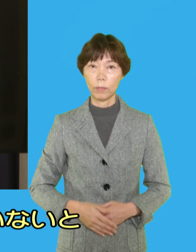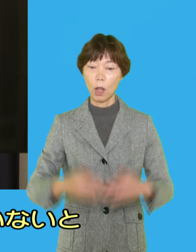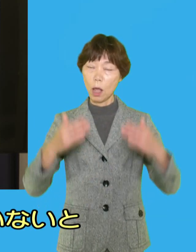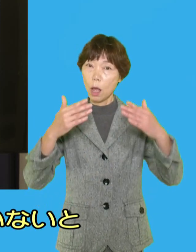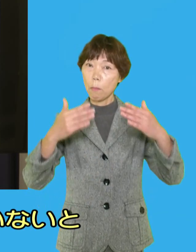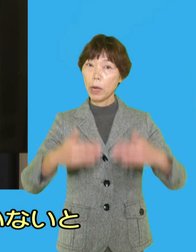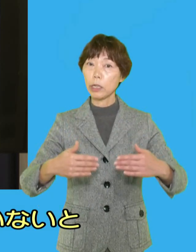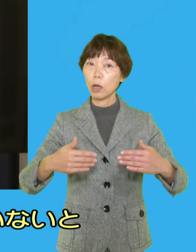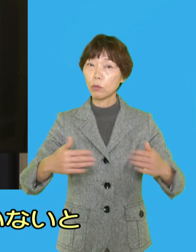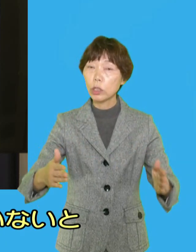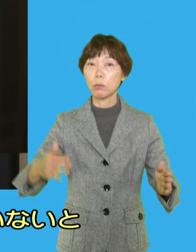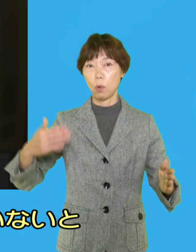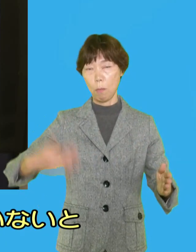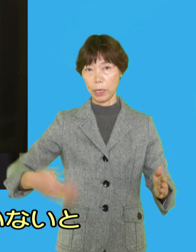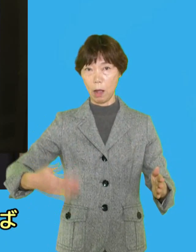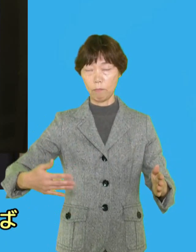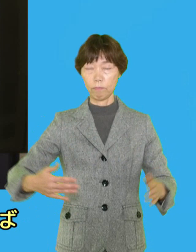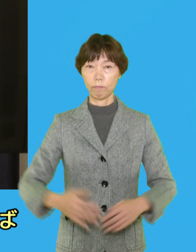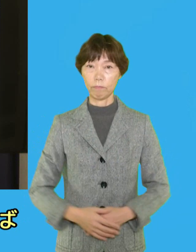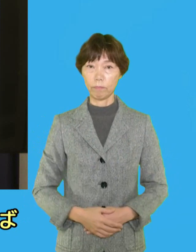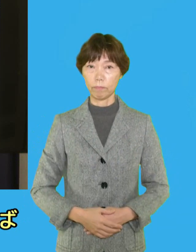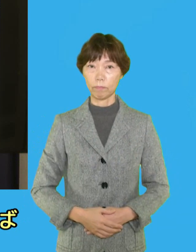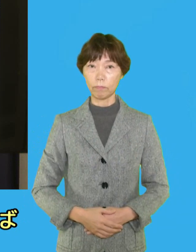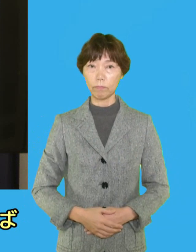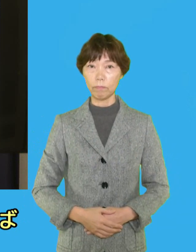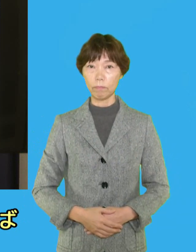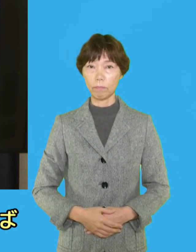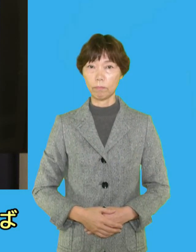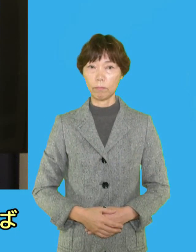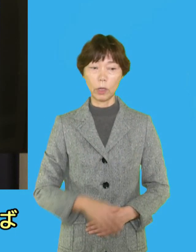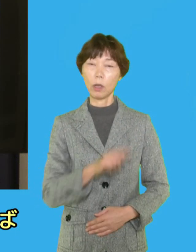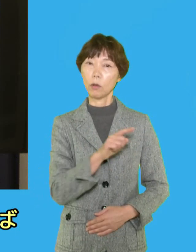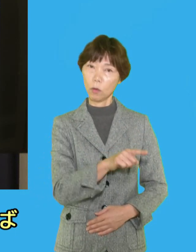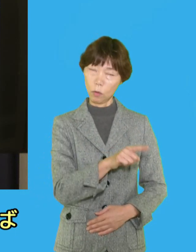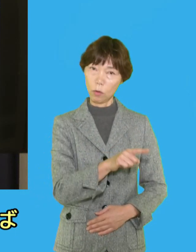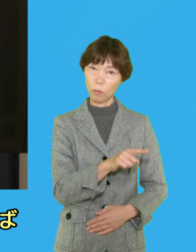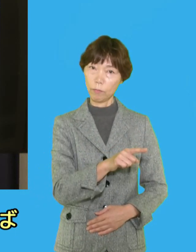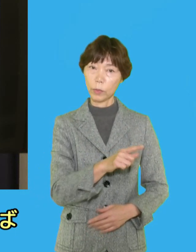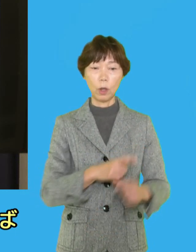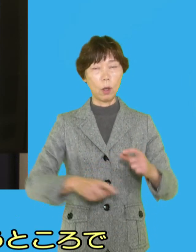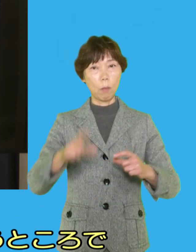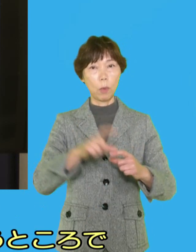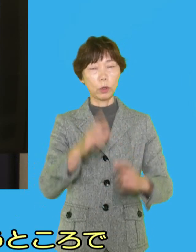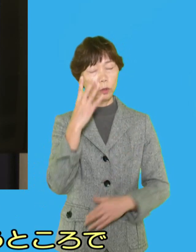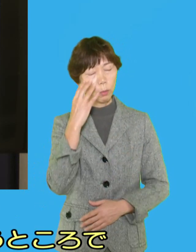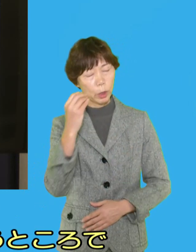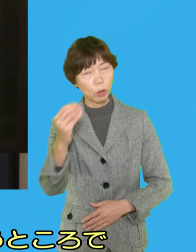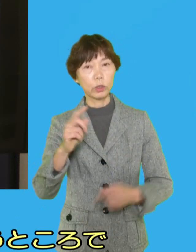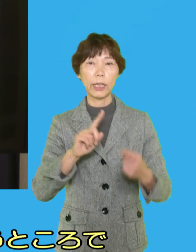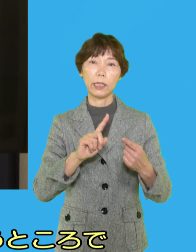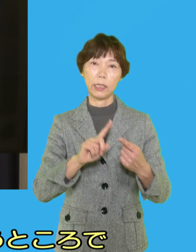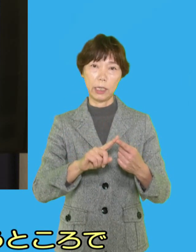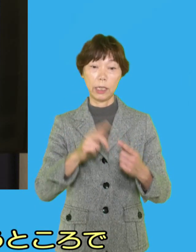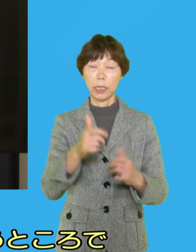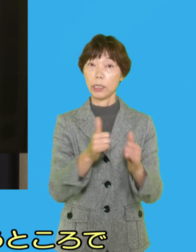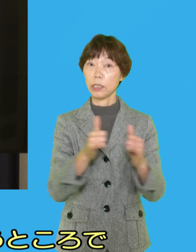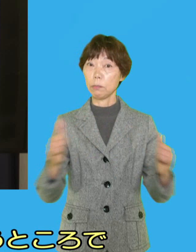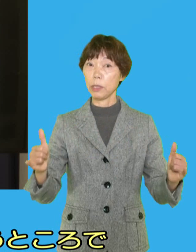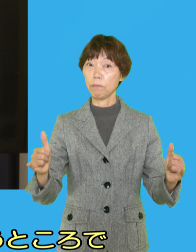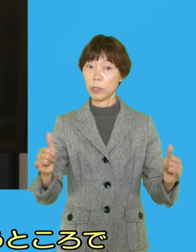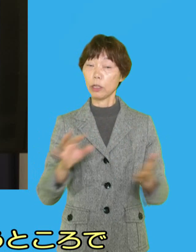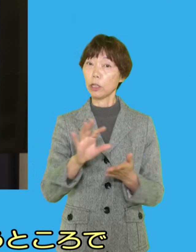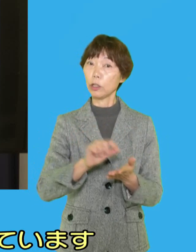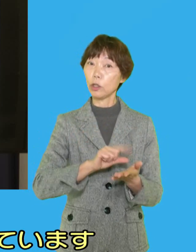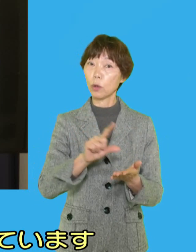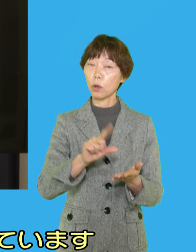フリーにもできてないと思いますので、ここはまあ図書館を、まあ、どうすればより魅力的に市民の方々に使っていただけるか